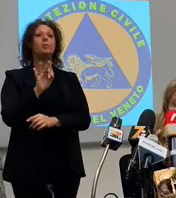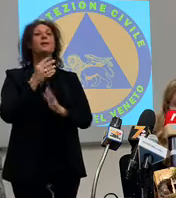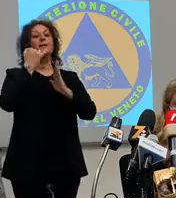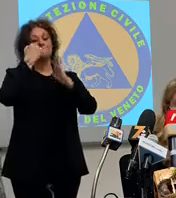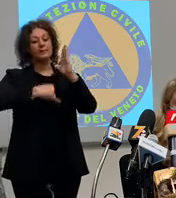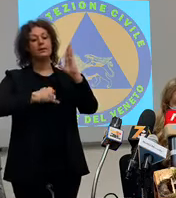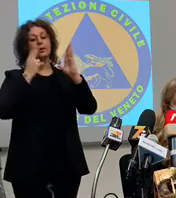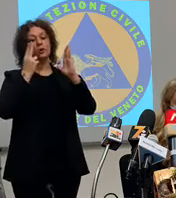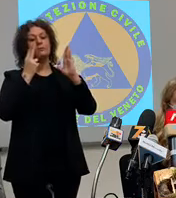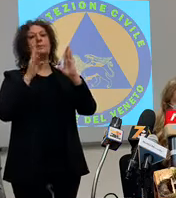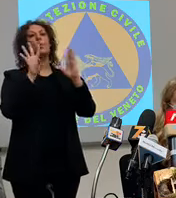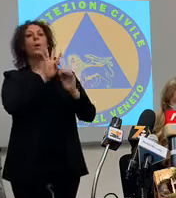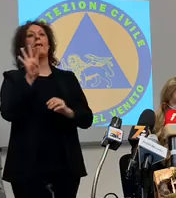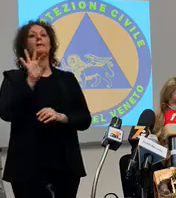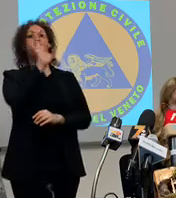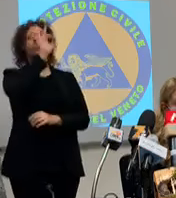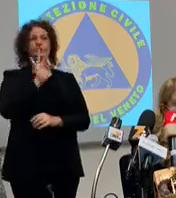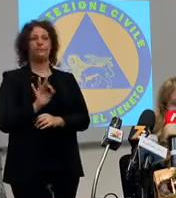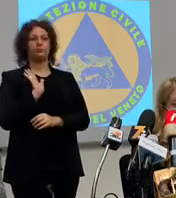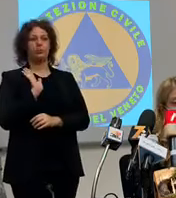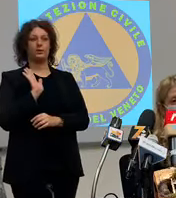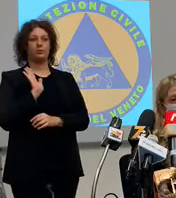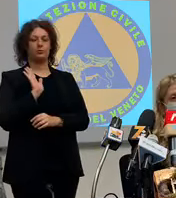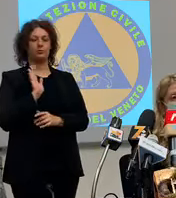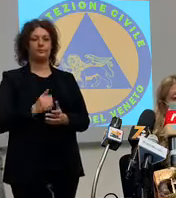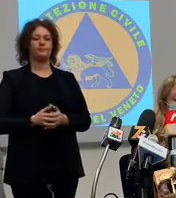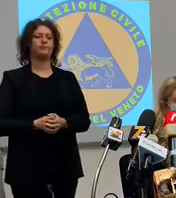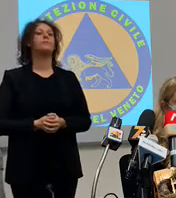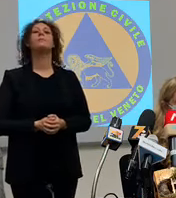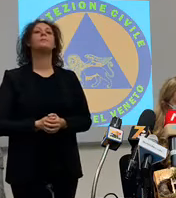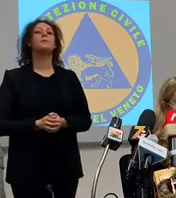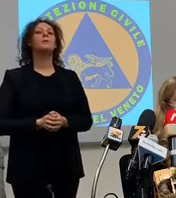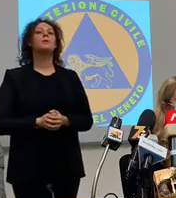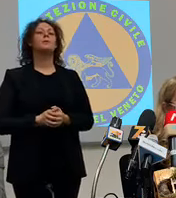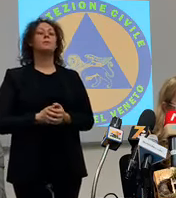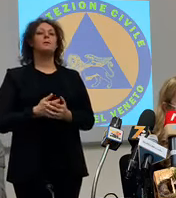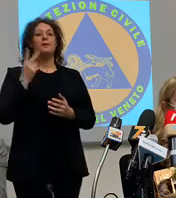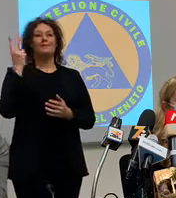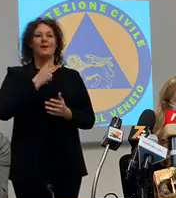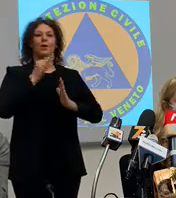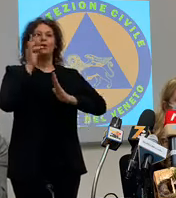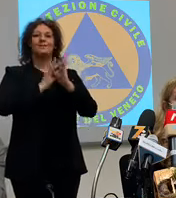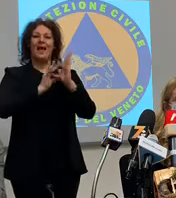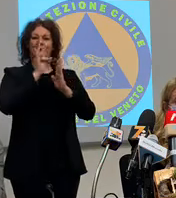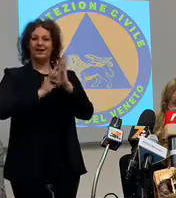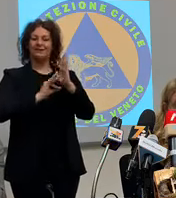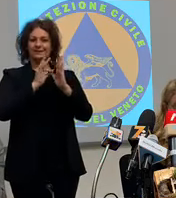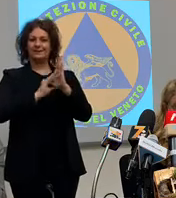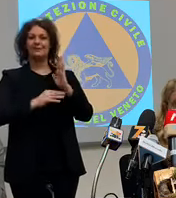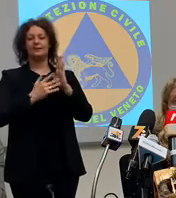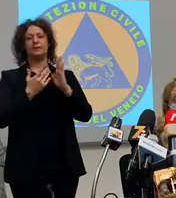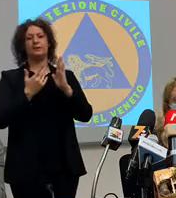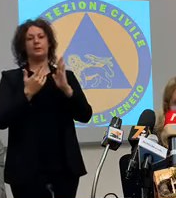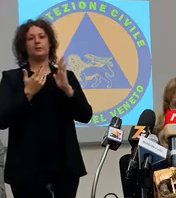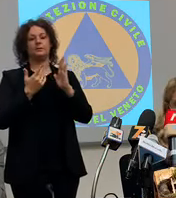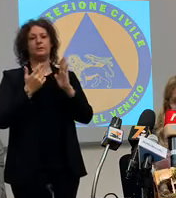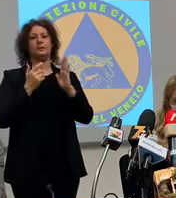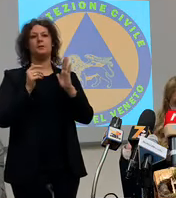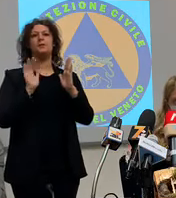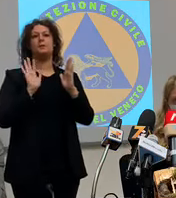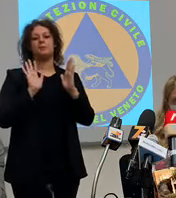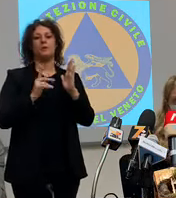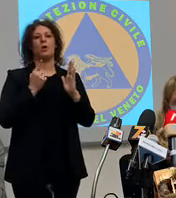44% Vanno presi con le pinze questi dati perché naturalmente altre schede di morte potrebbero